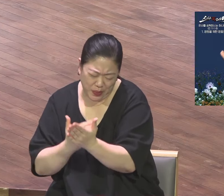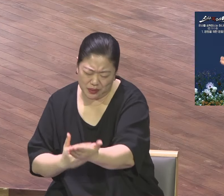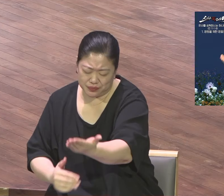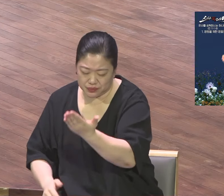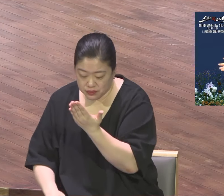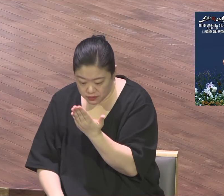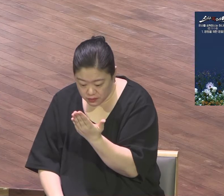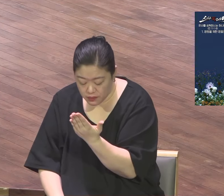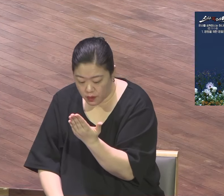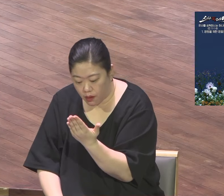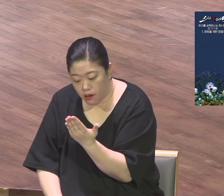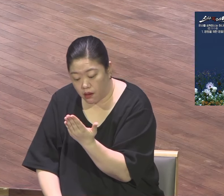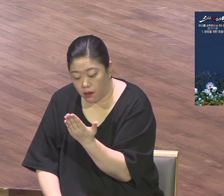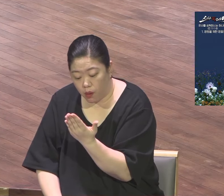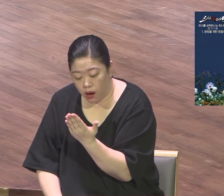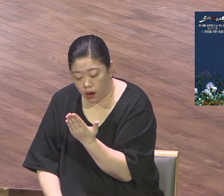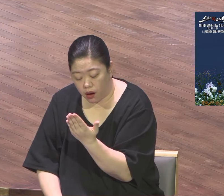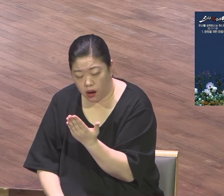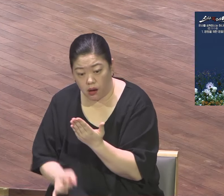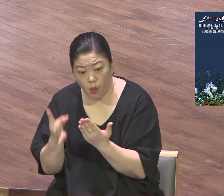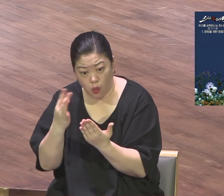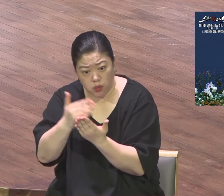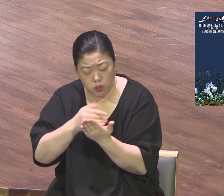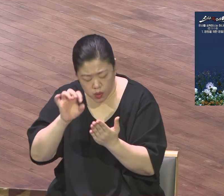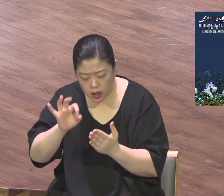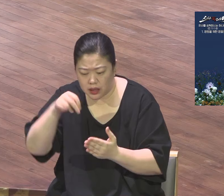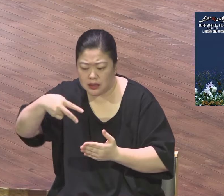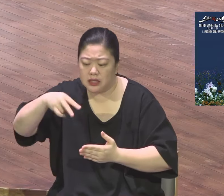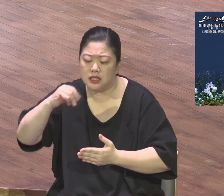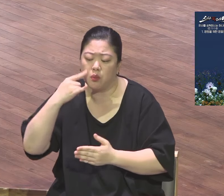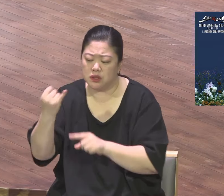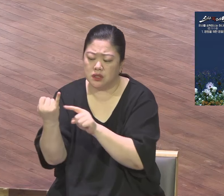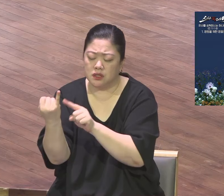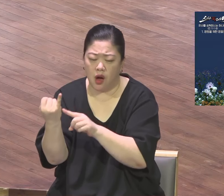전혀 할 수 없는 분이 그냥 뭐 얼떨결에 막 여,